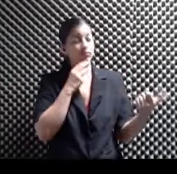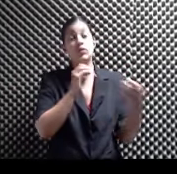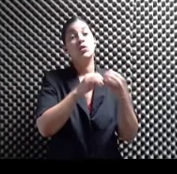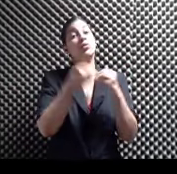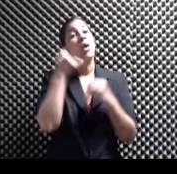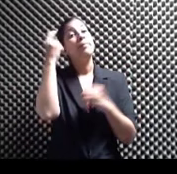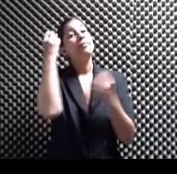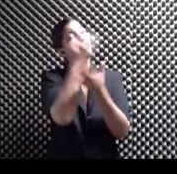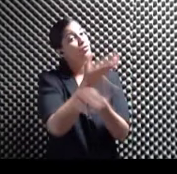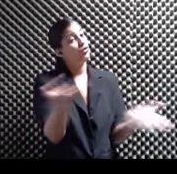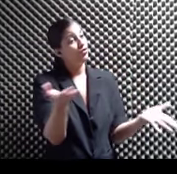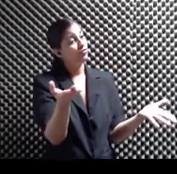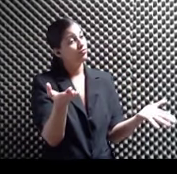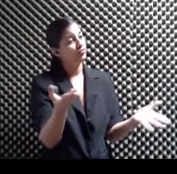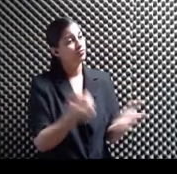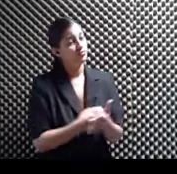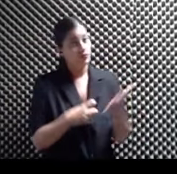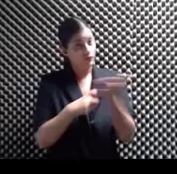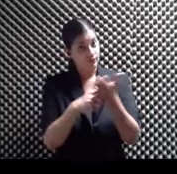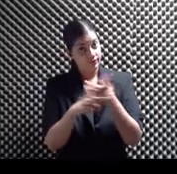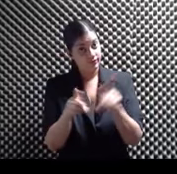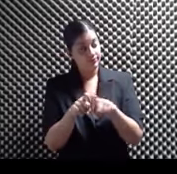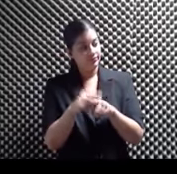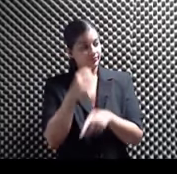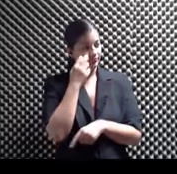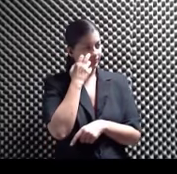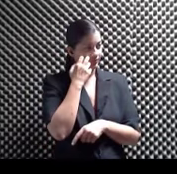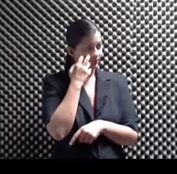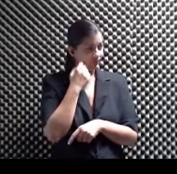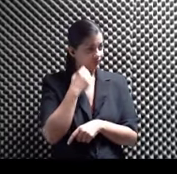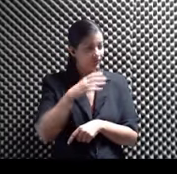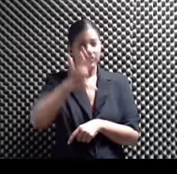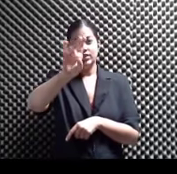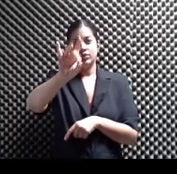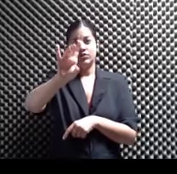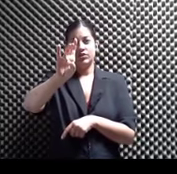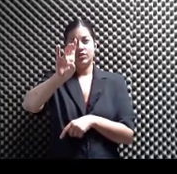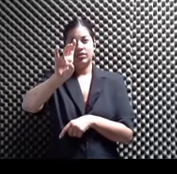para información, aquí, boletos y todo esta. Cuéntame. Voy a llamar al